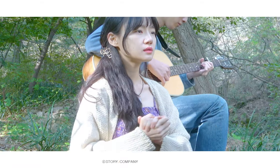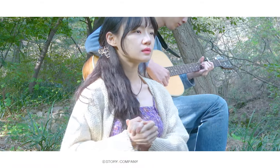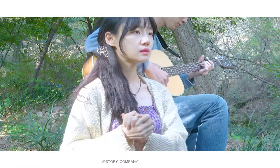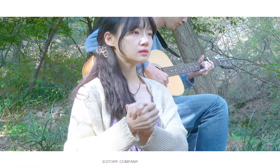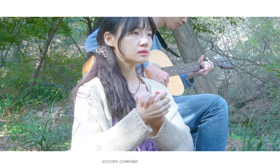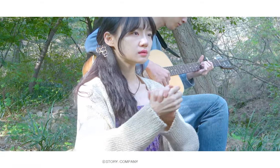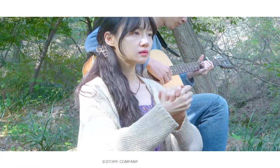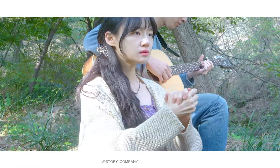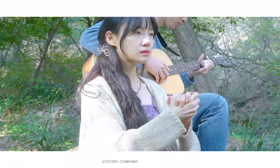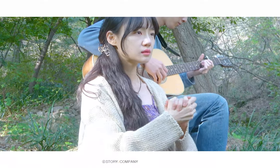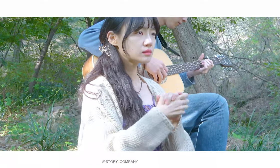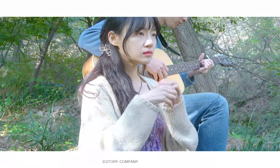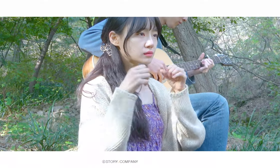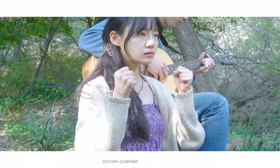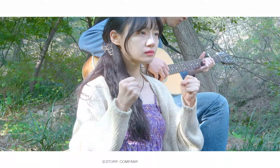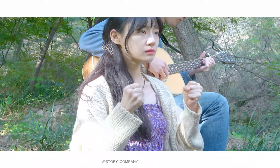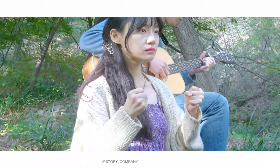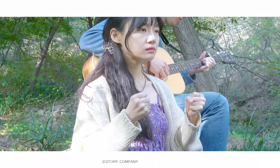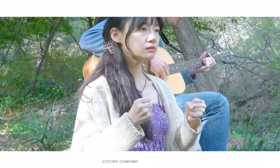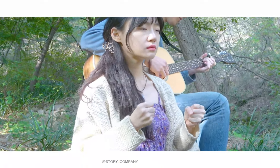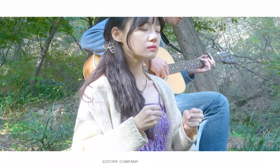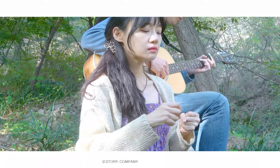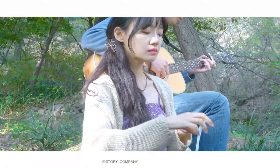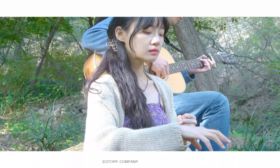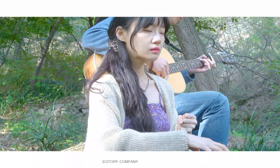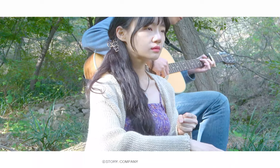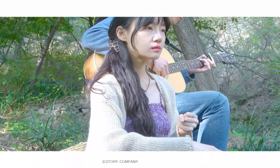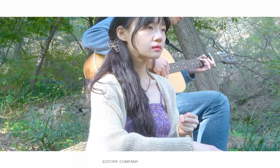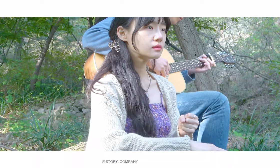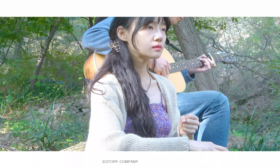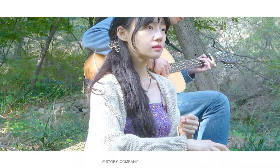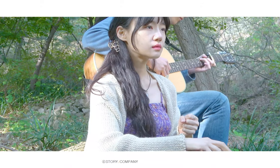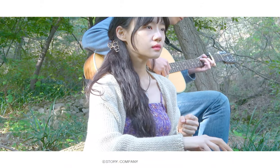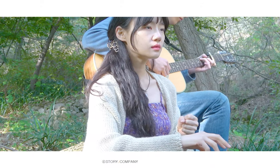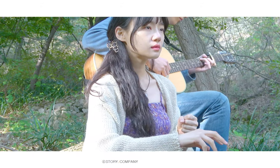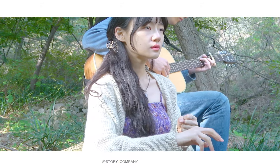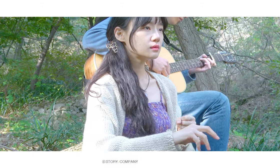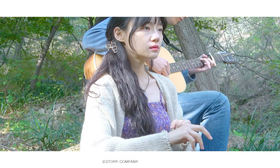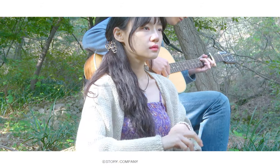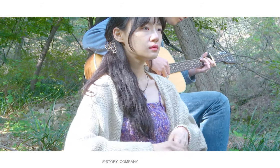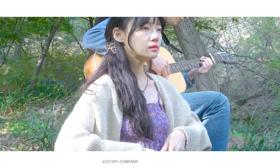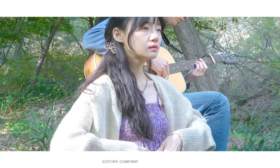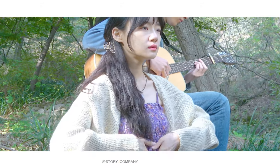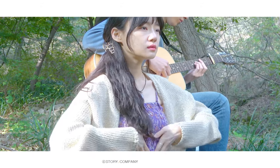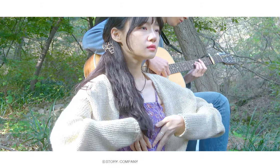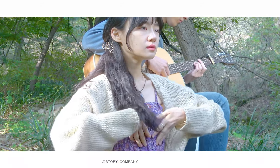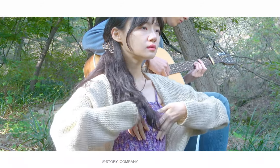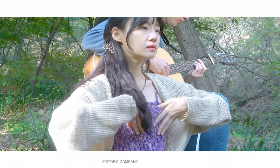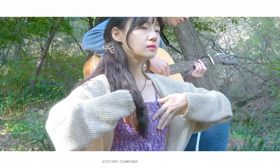머물었었던 곳 봄 날은